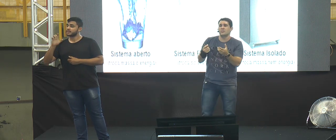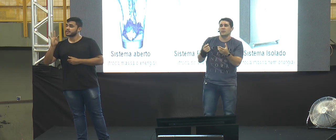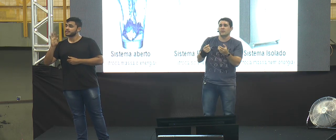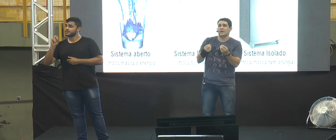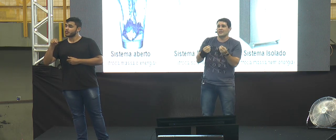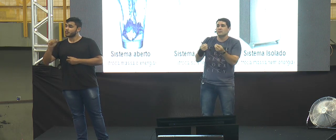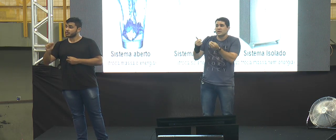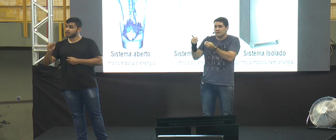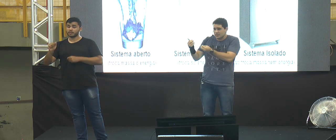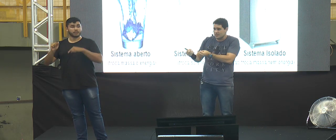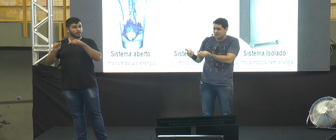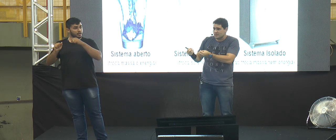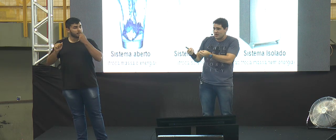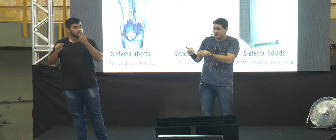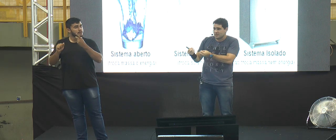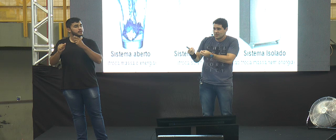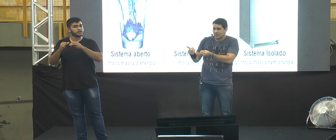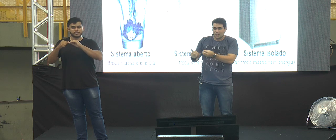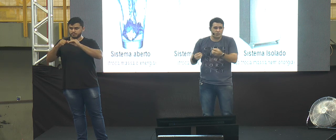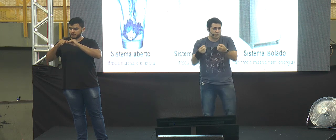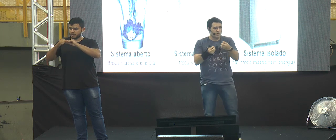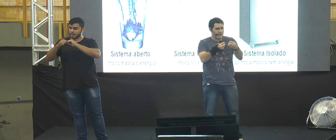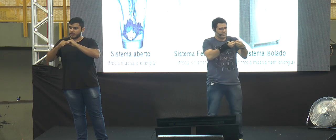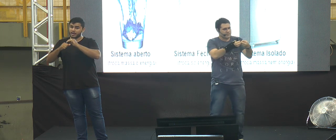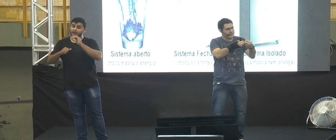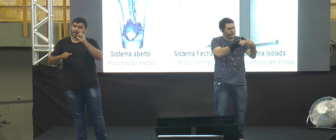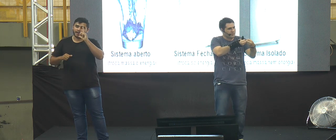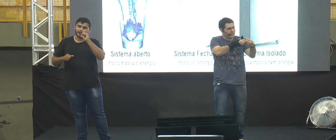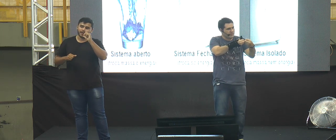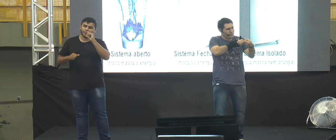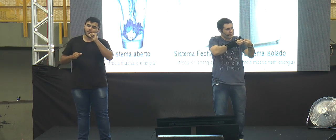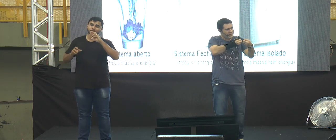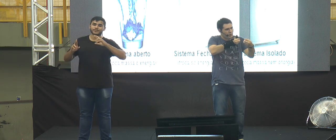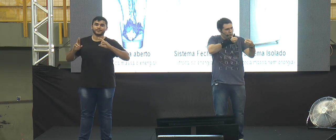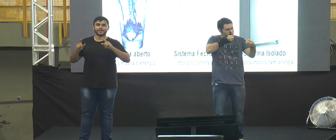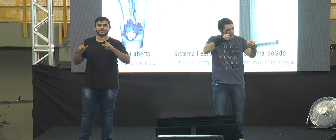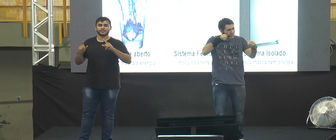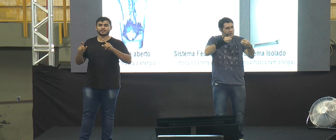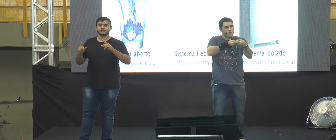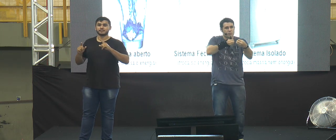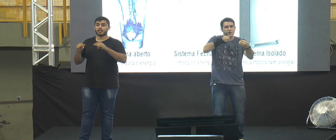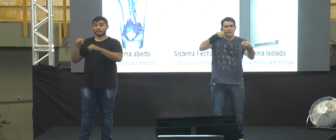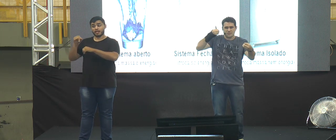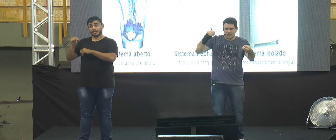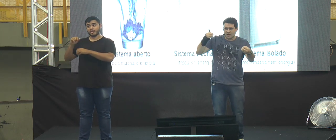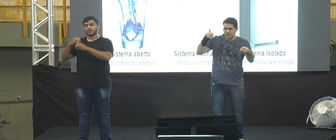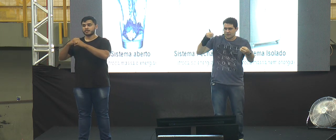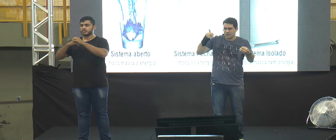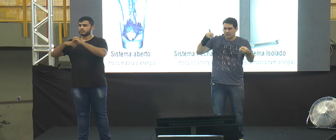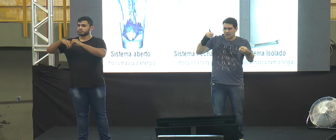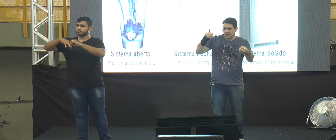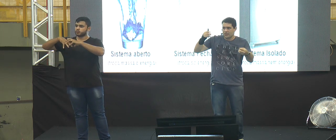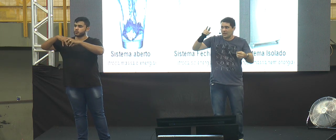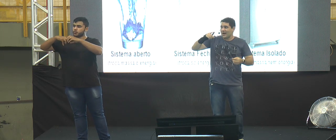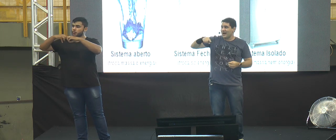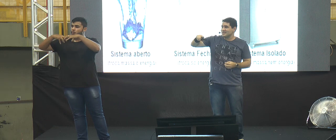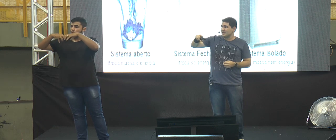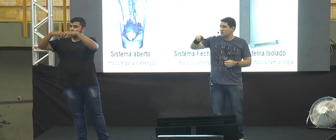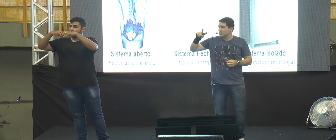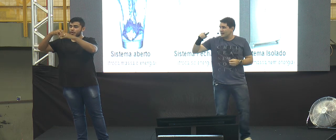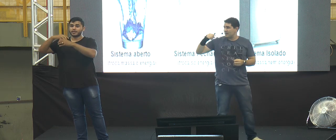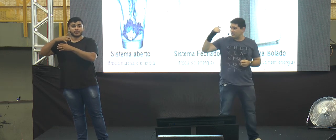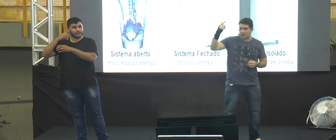força intermolecular não tem tanta intensidade, então as moléculas se desprendem uma da outra com maior facilidade, e